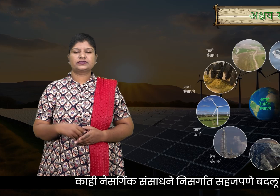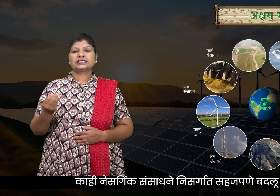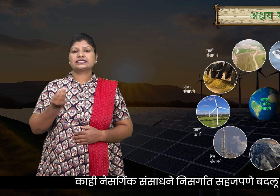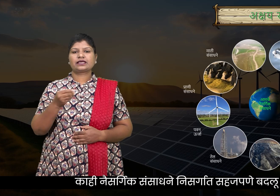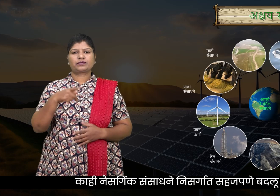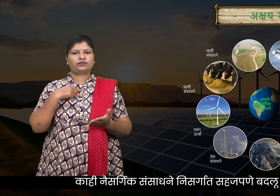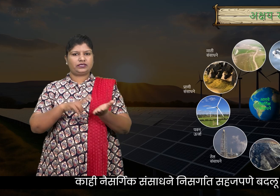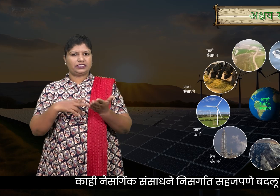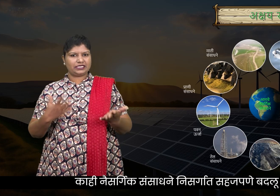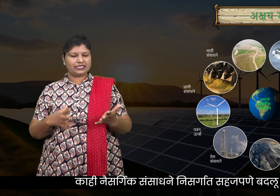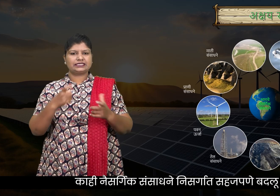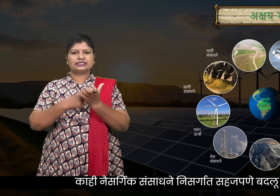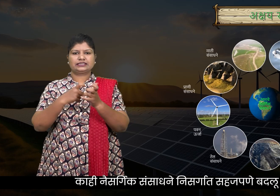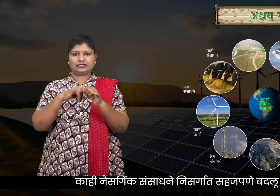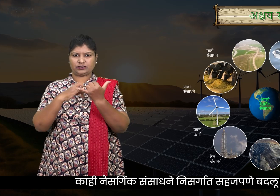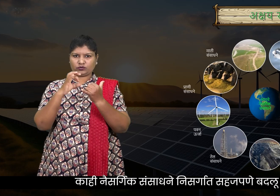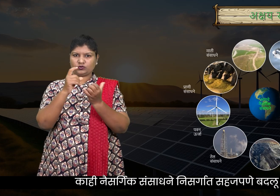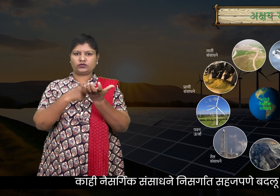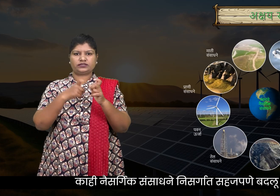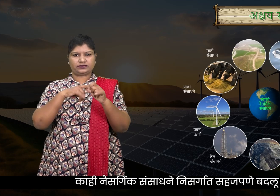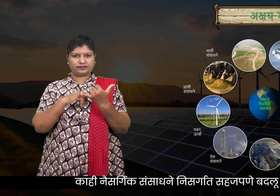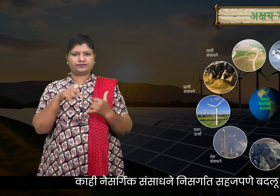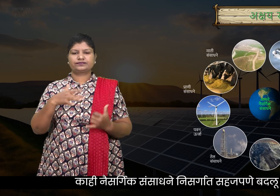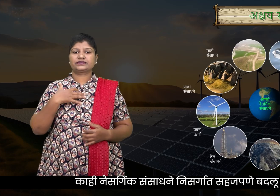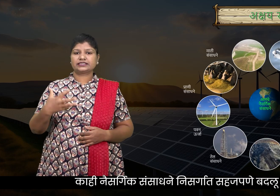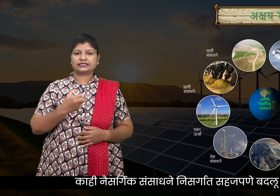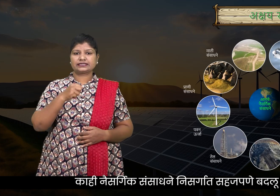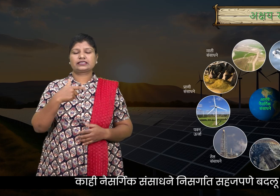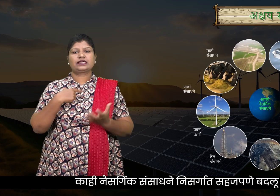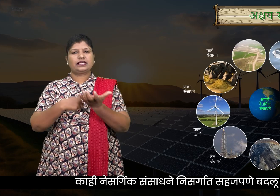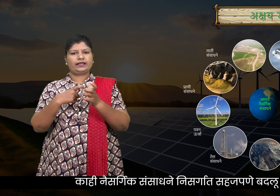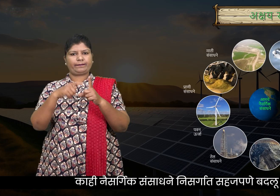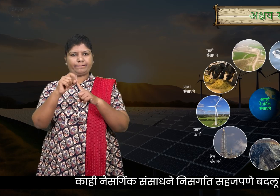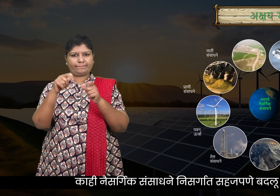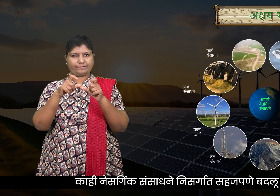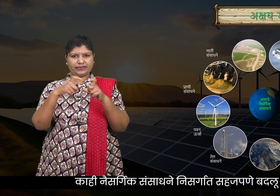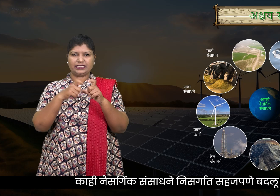काही नैसर्गिक संसाधने निसर्गात सहजपणे बदलू शकतात.